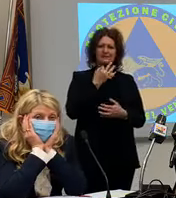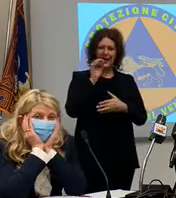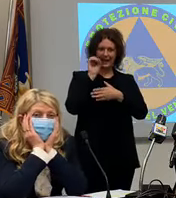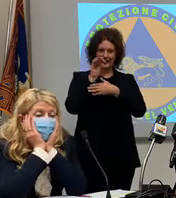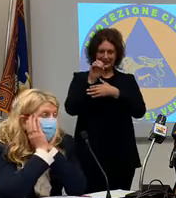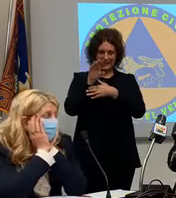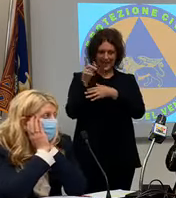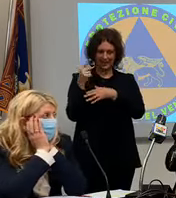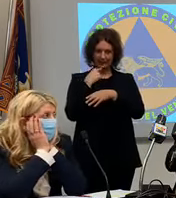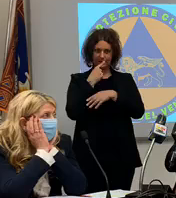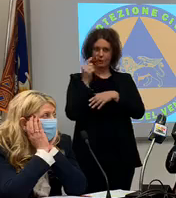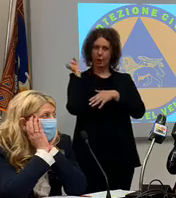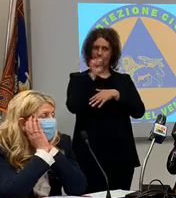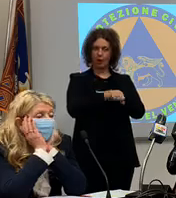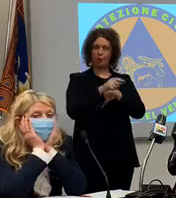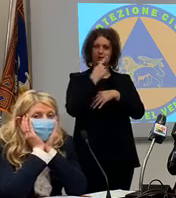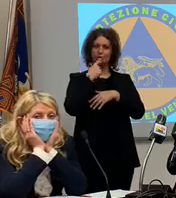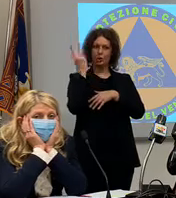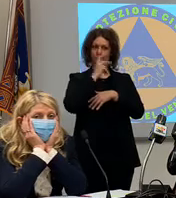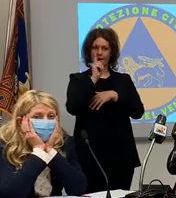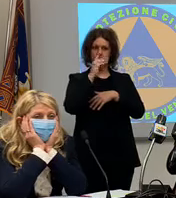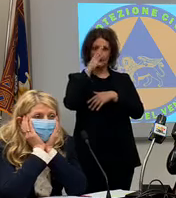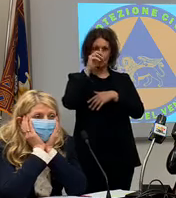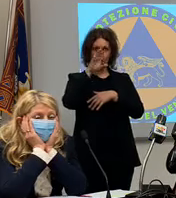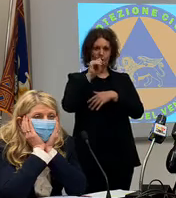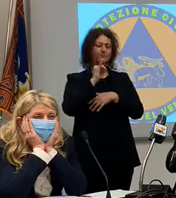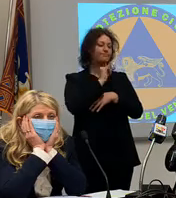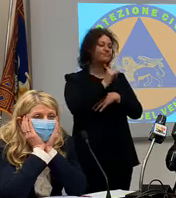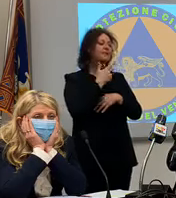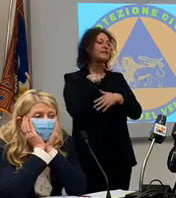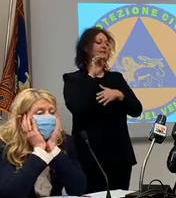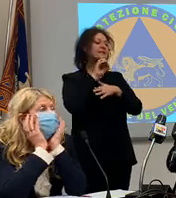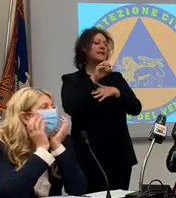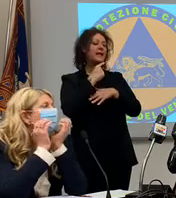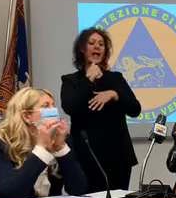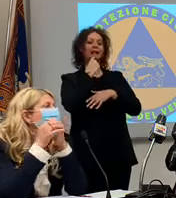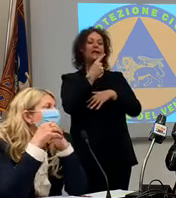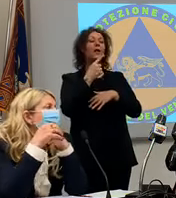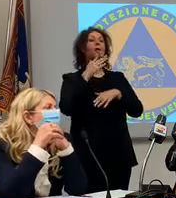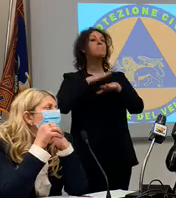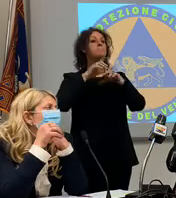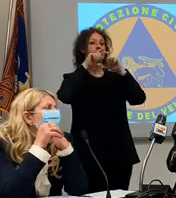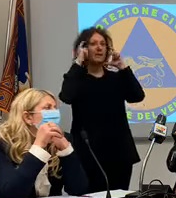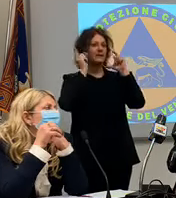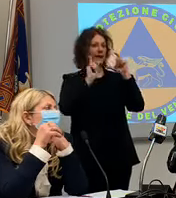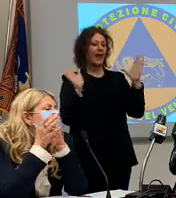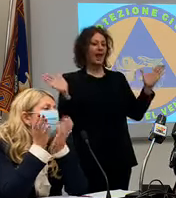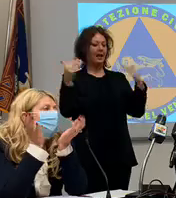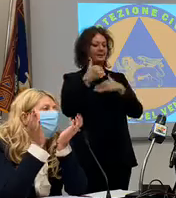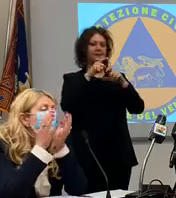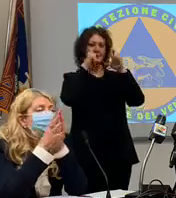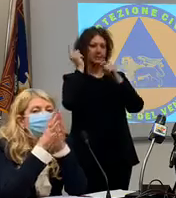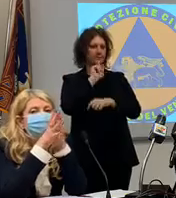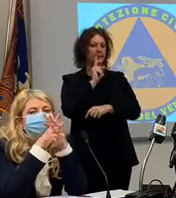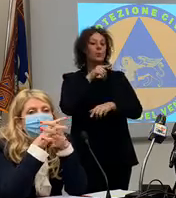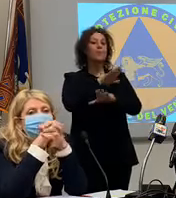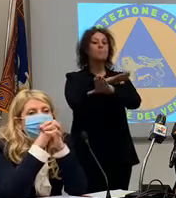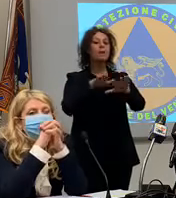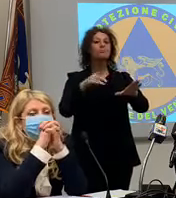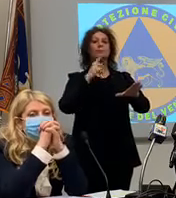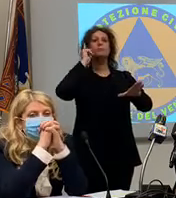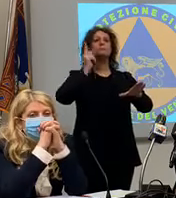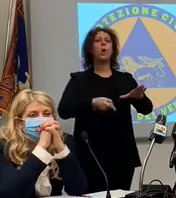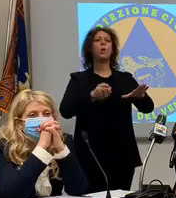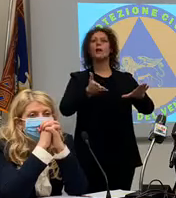negazionista la maestra non metteva la mascherina e invitava i bambini dicono se è vero che è così sottolineo se è